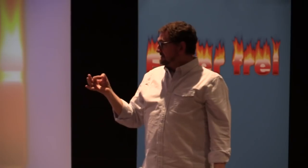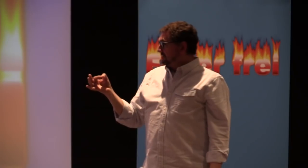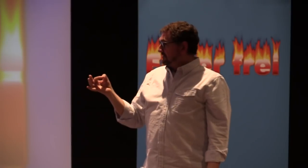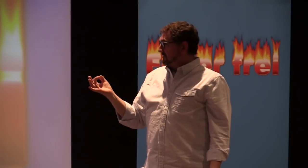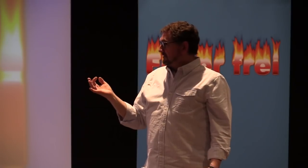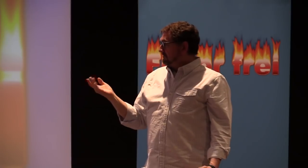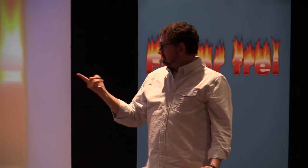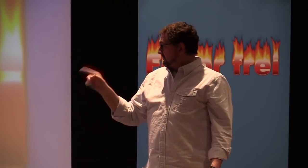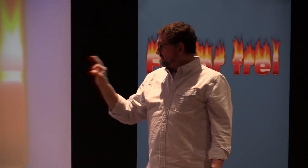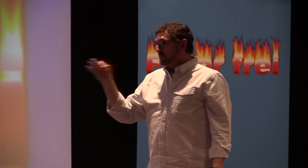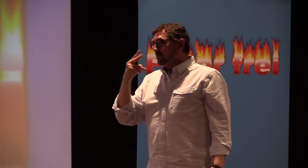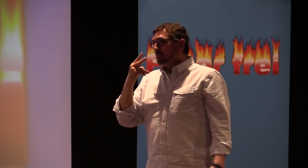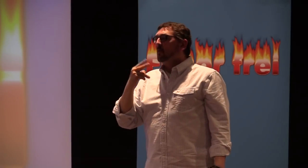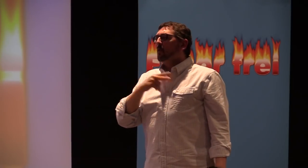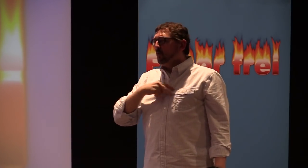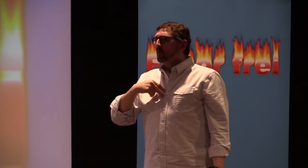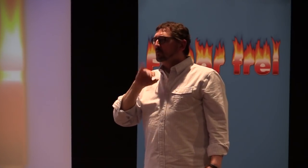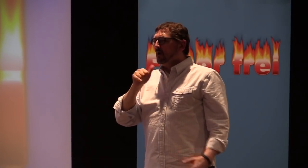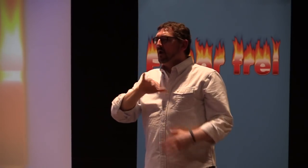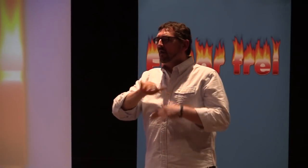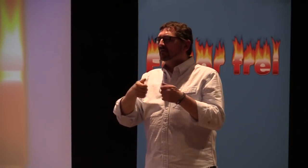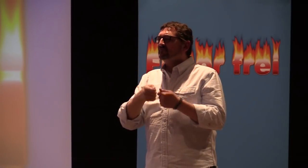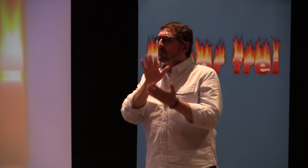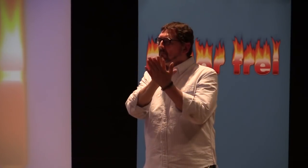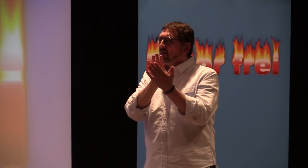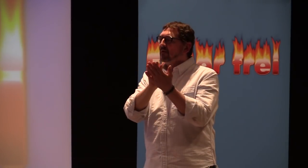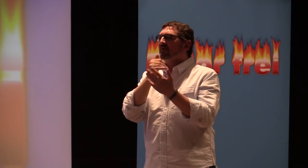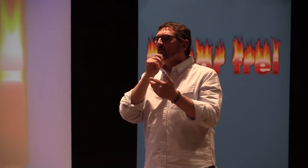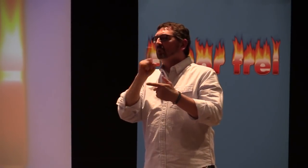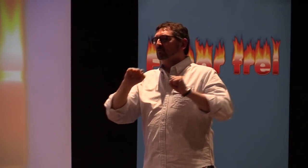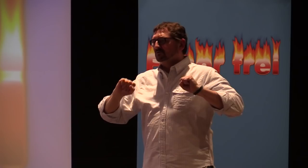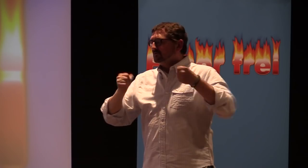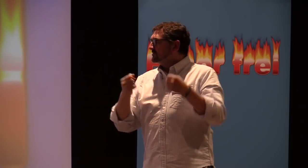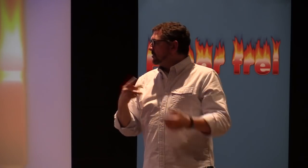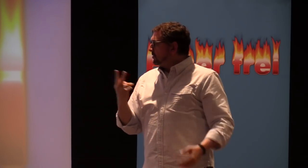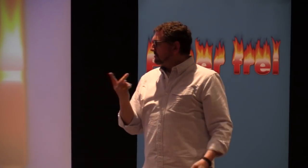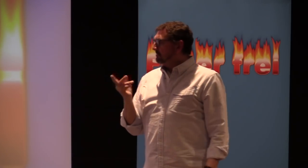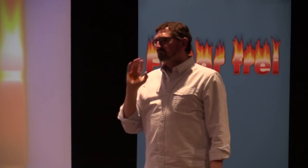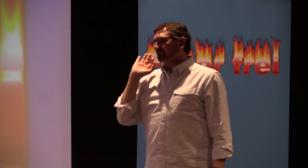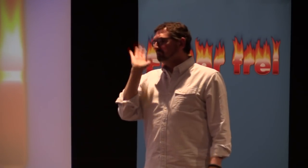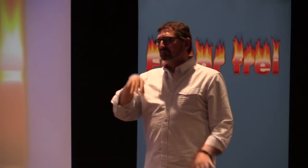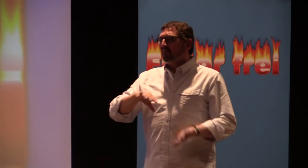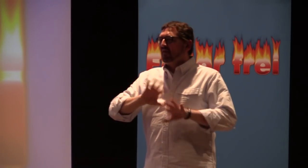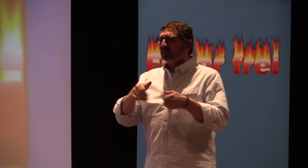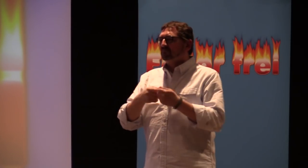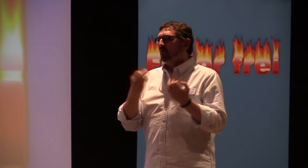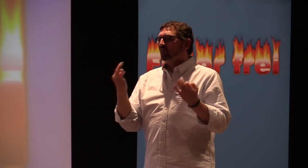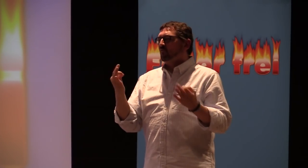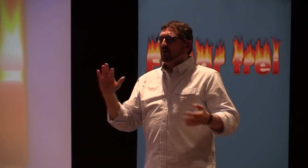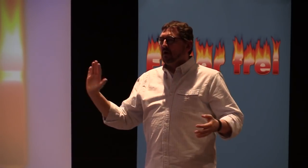Was denkst du, Landesverband. Sollten